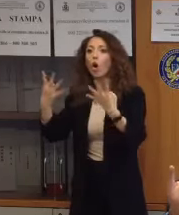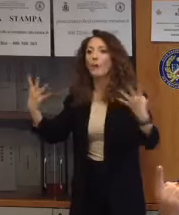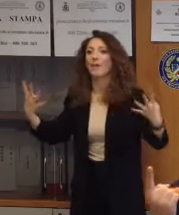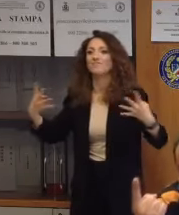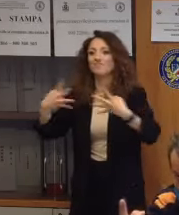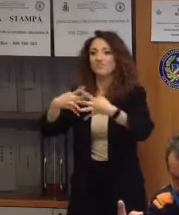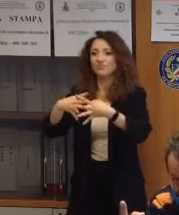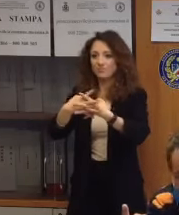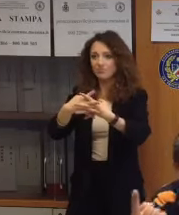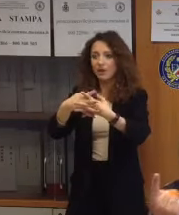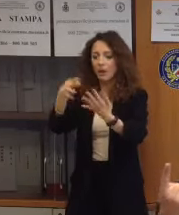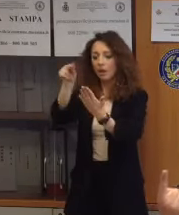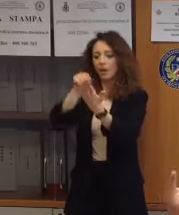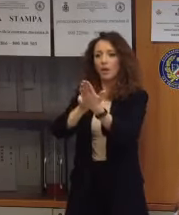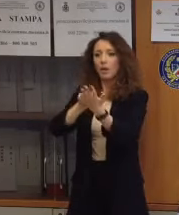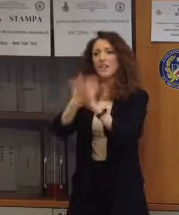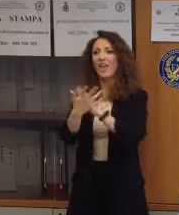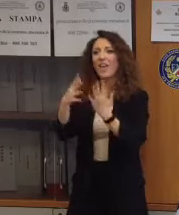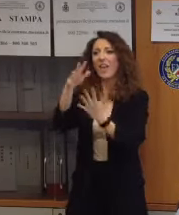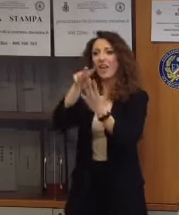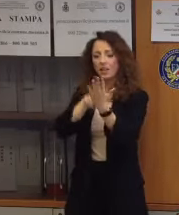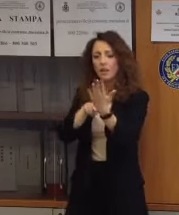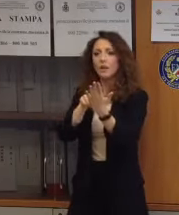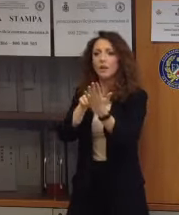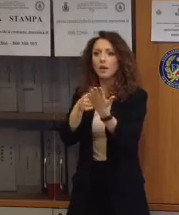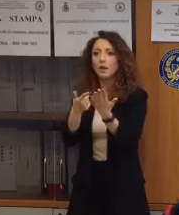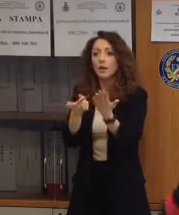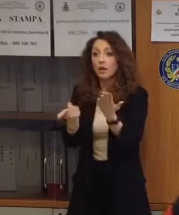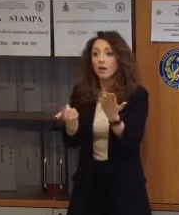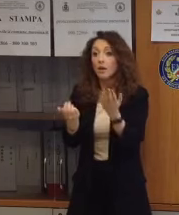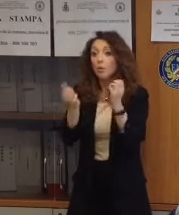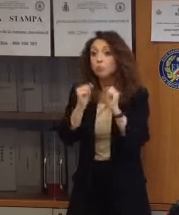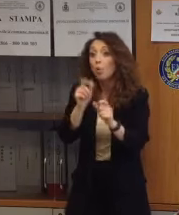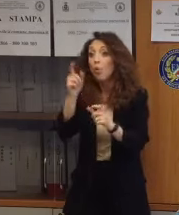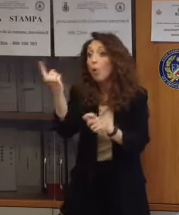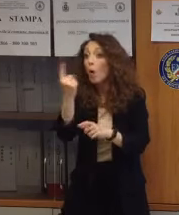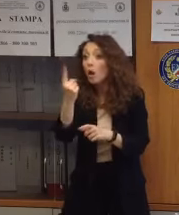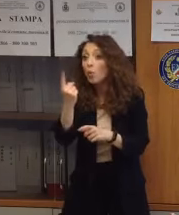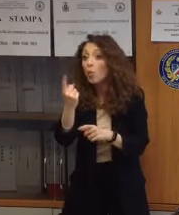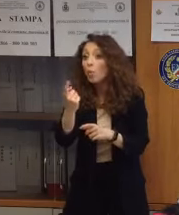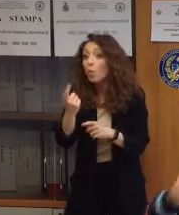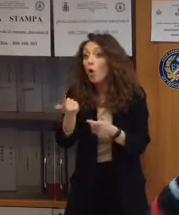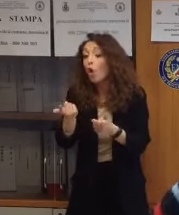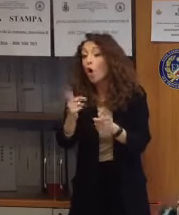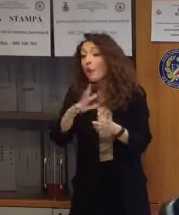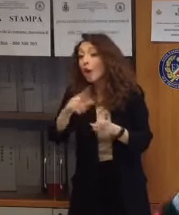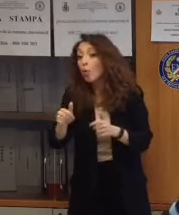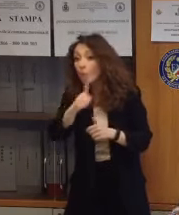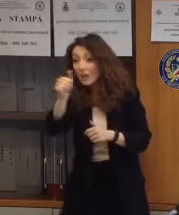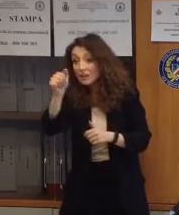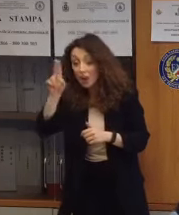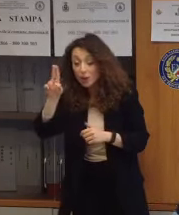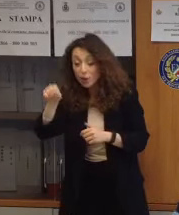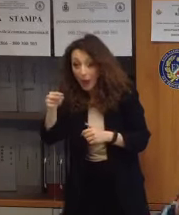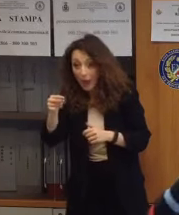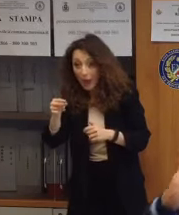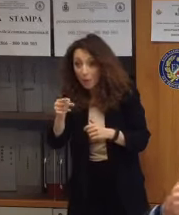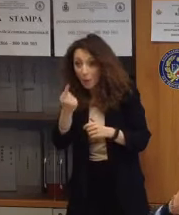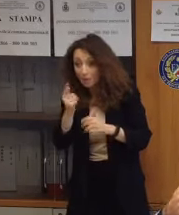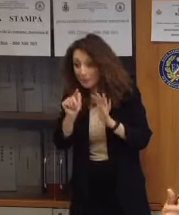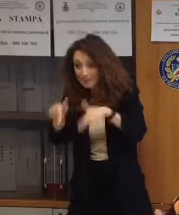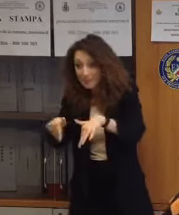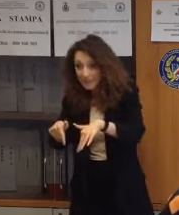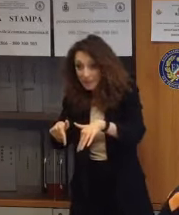pregherete 100 euro della prima settimana? Ma guardate che chi sta tentando di fregarsi 100 euro della